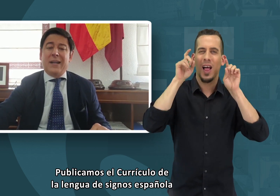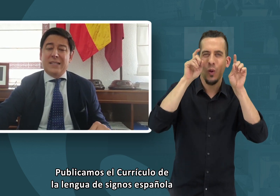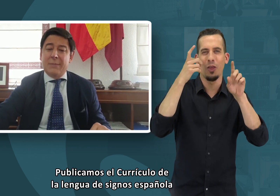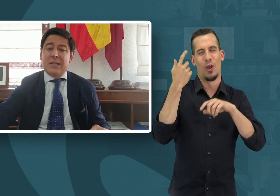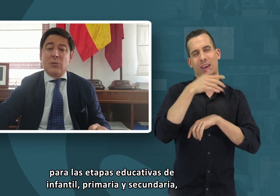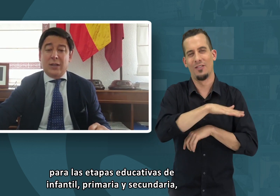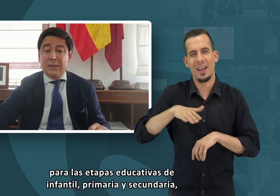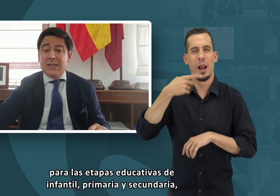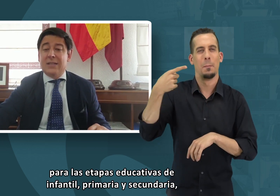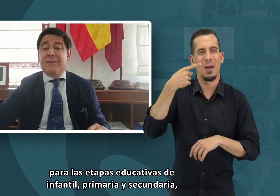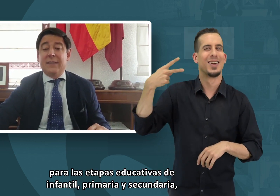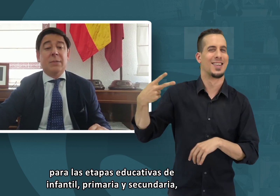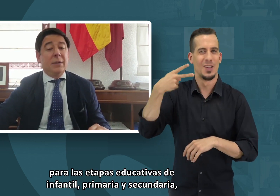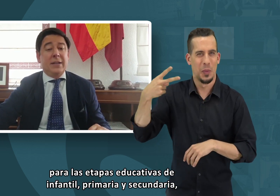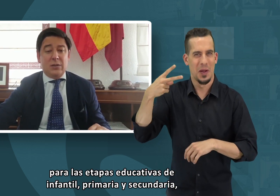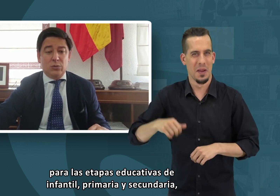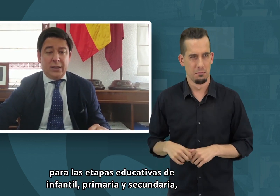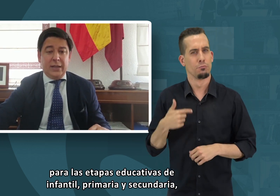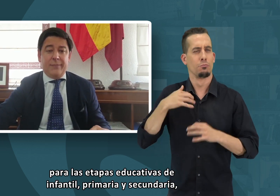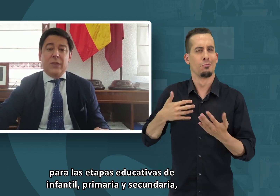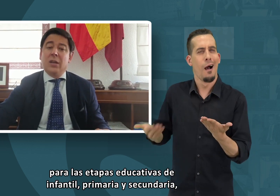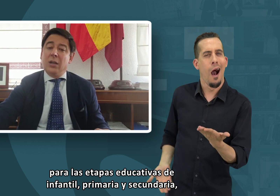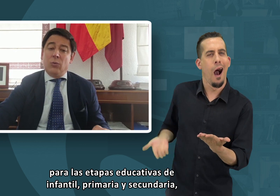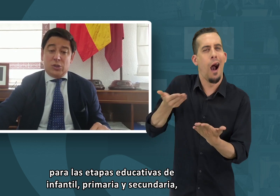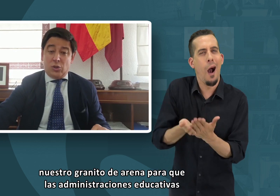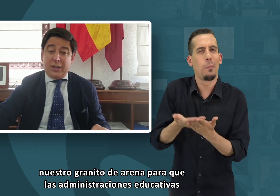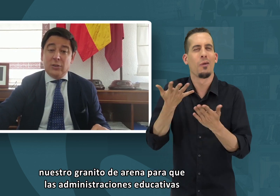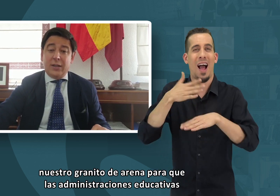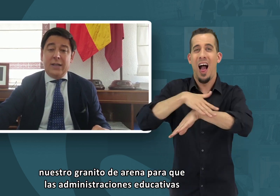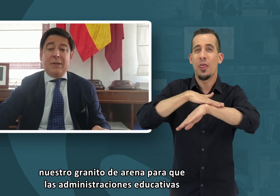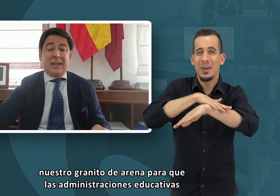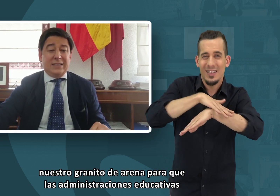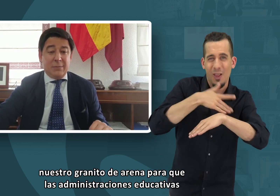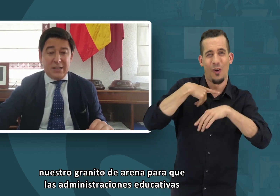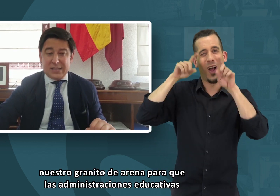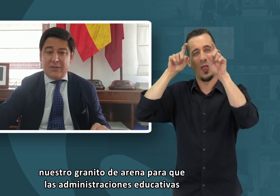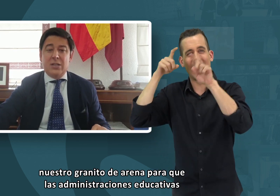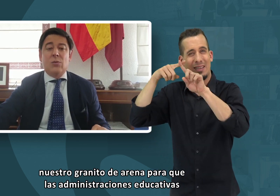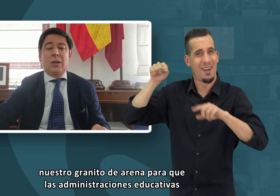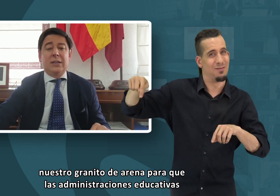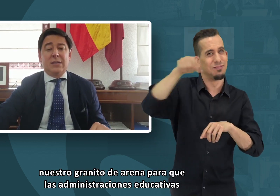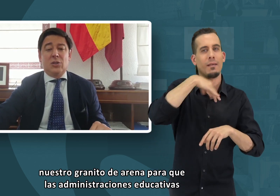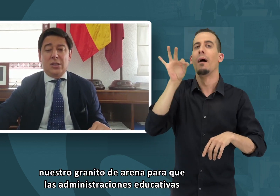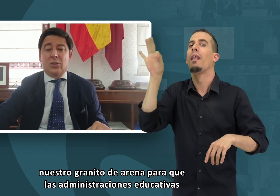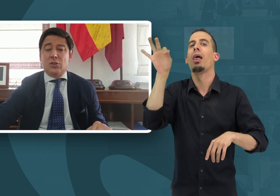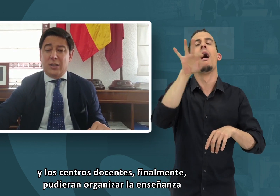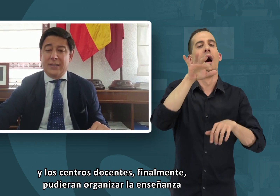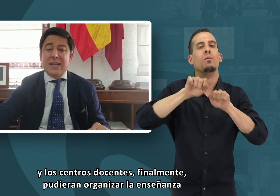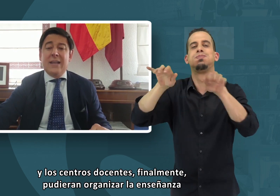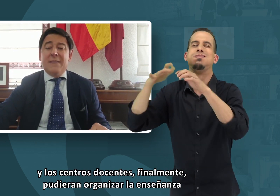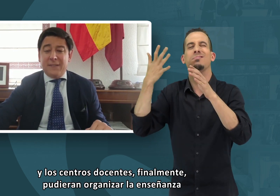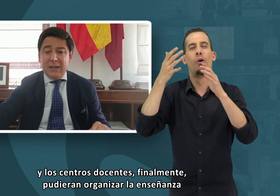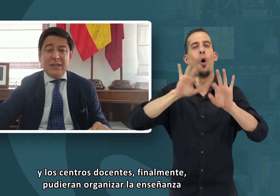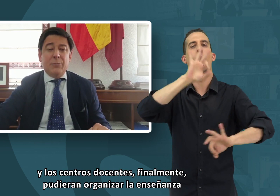española para las etapas educativas de infantil, primaria y secundaria. Nuestro granito de arena para que las administraciones educativas y los centros